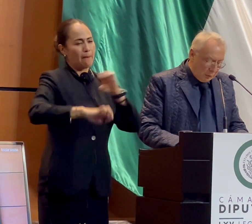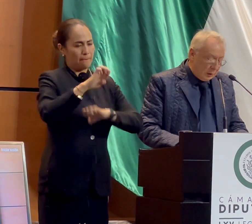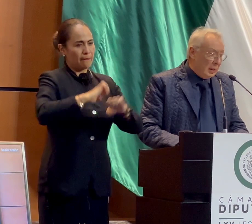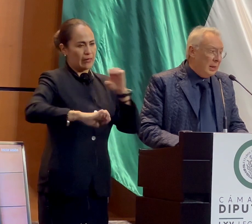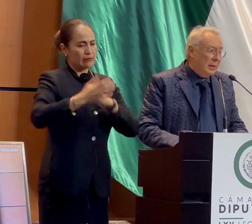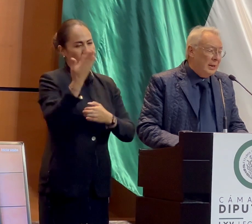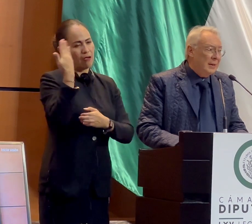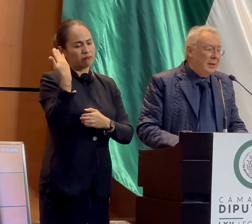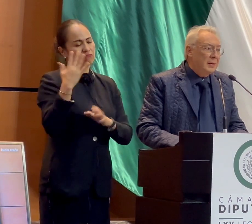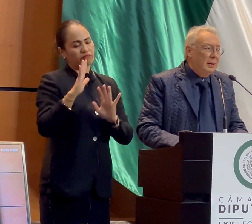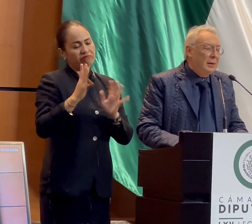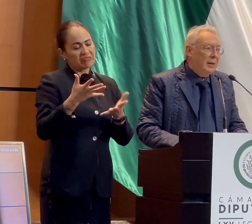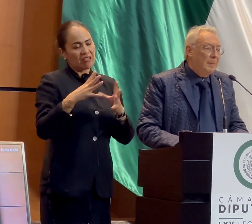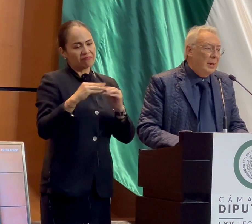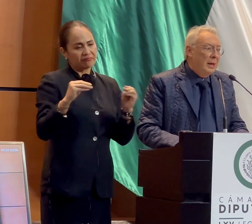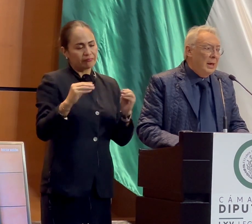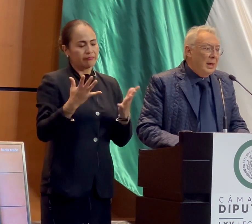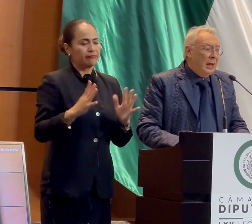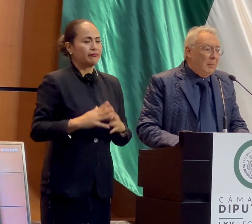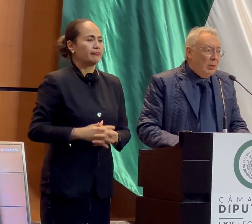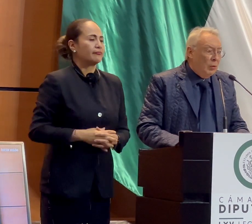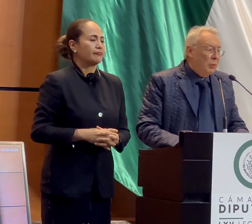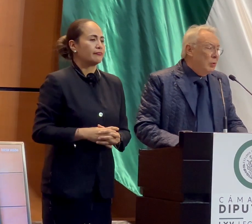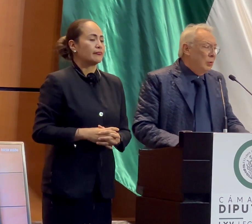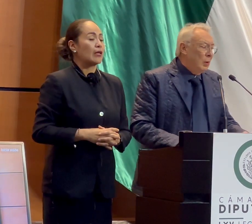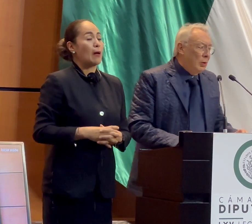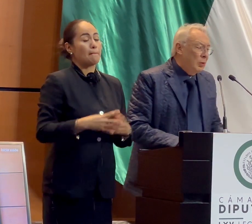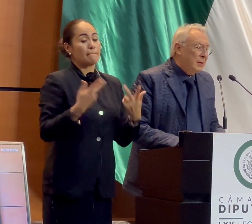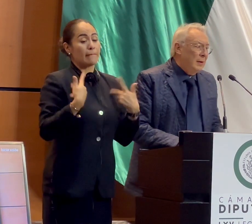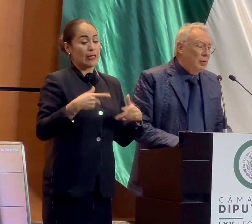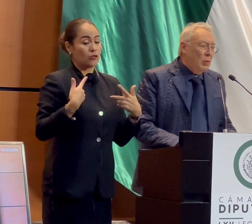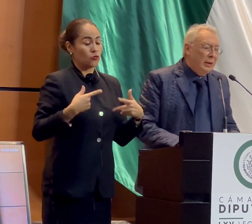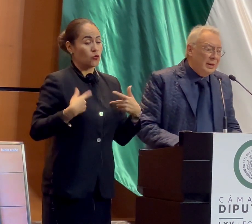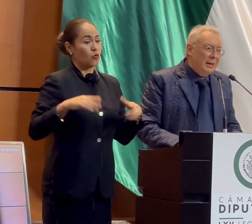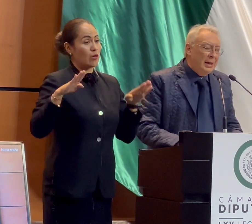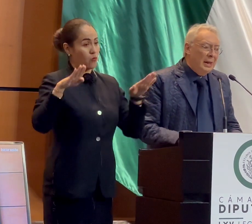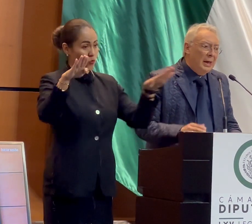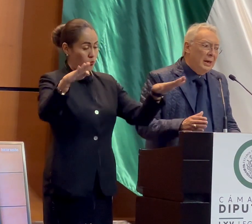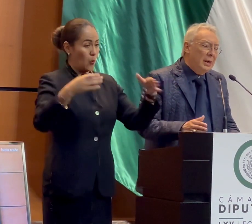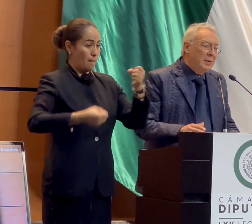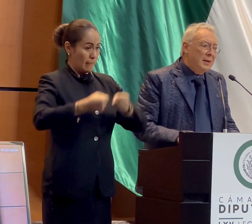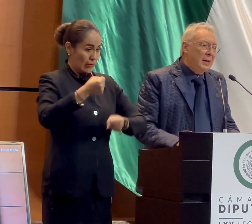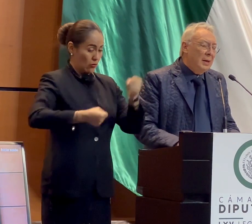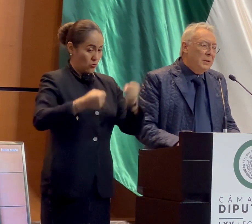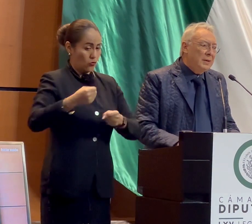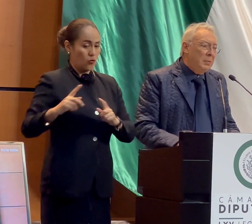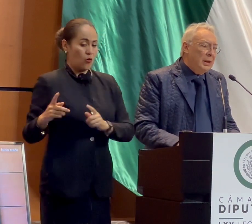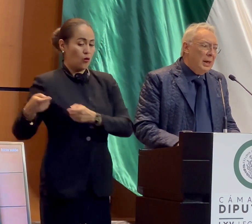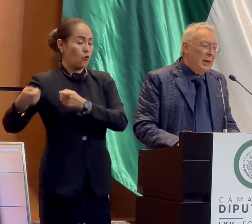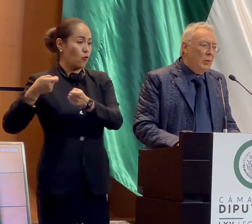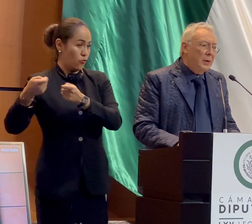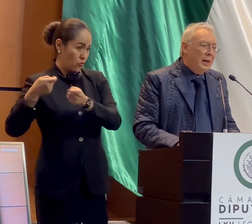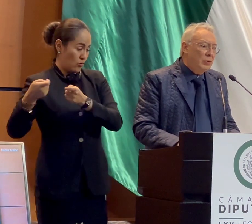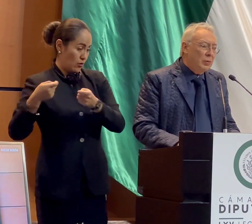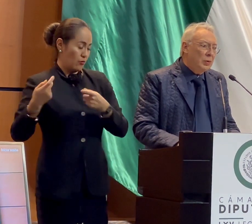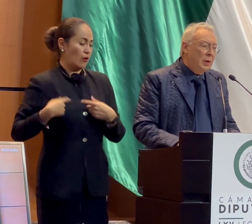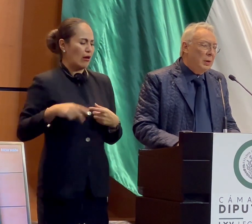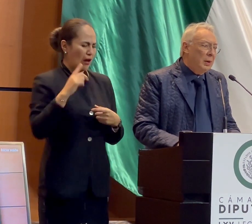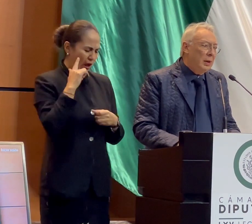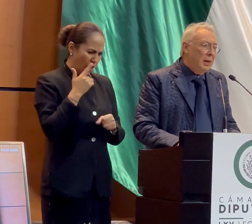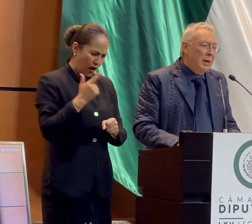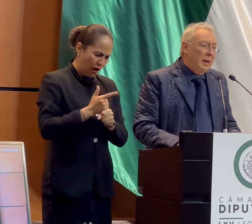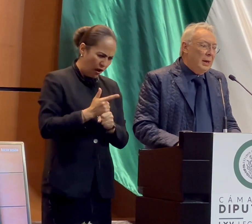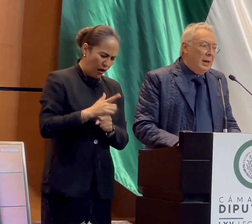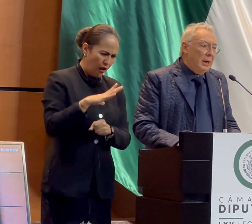entonces, ya está extinta. El piloto, el controlador, se dieron cuenta que en la cabecera de la pista había objetos